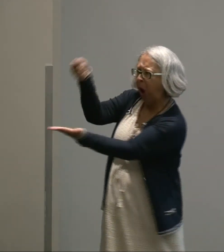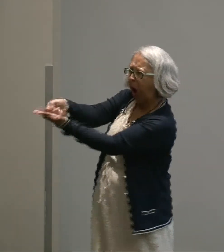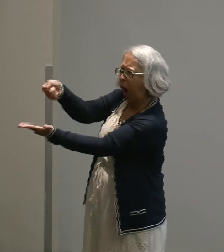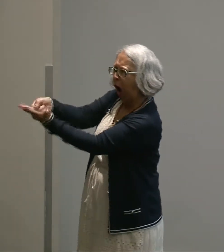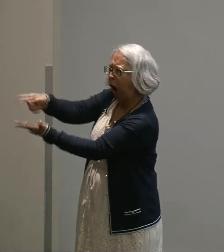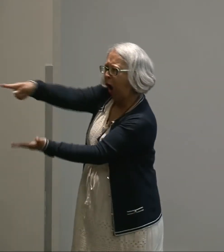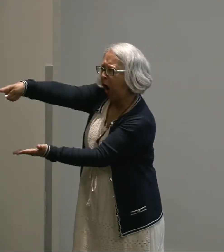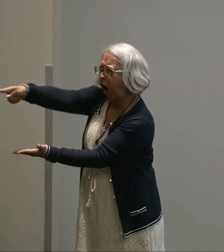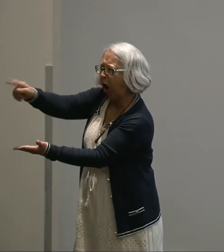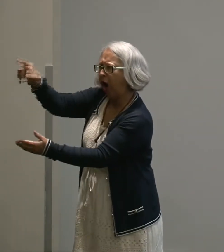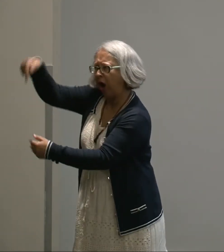Chamados Capô.